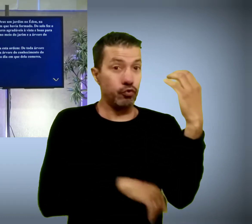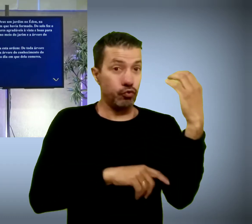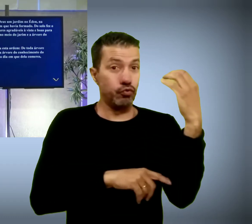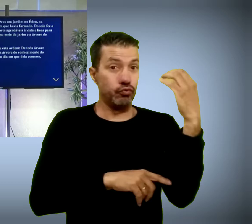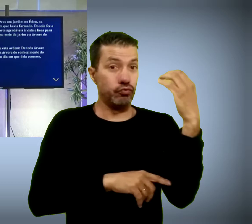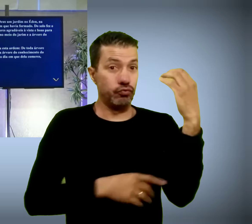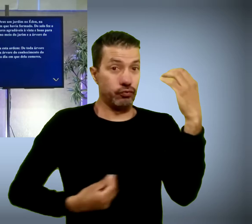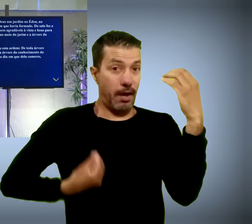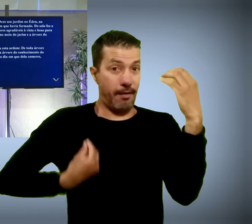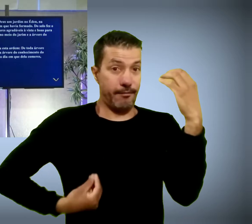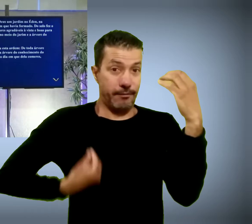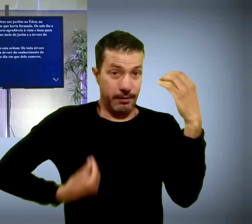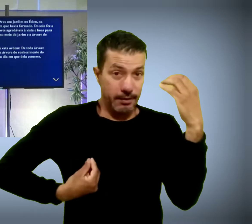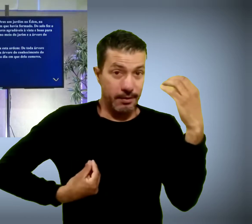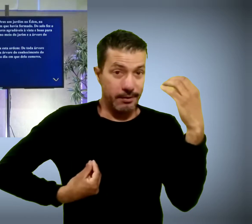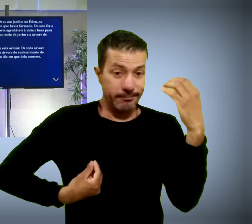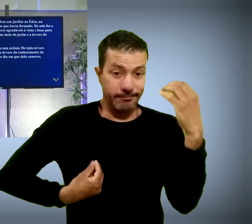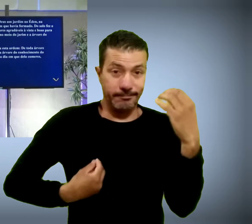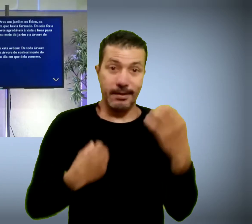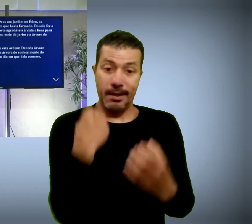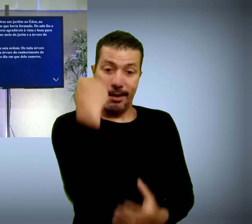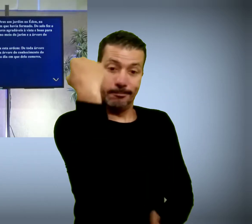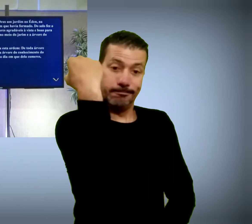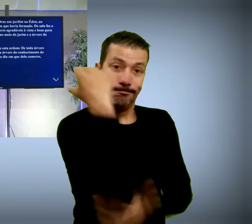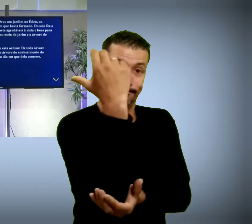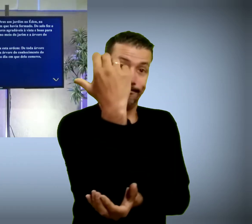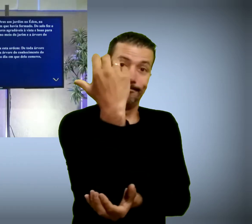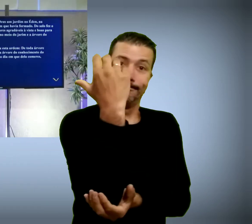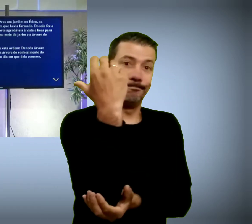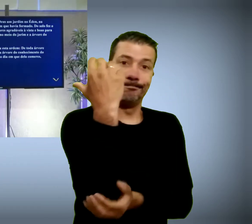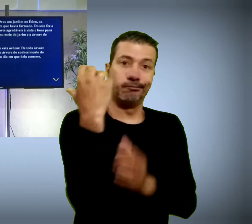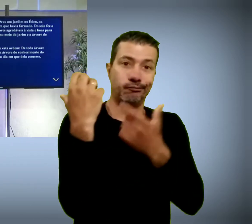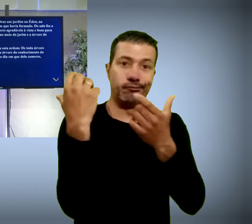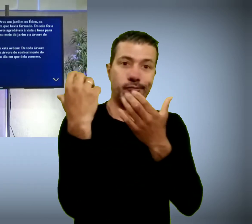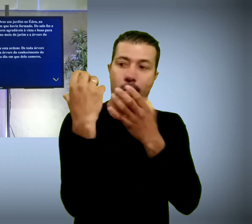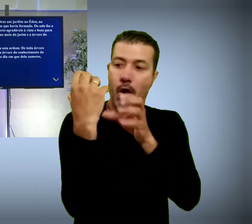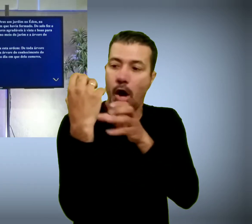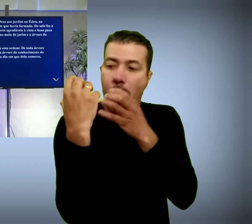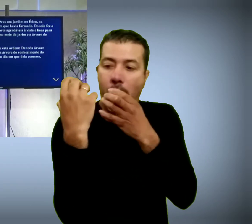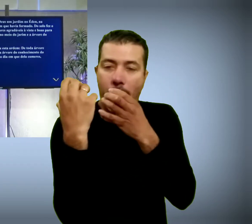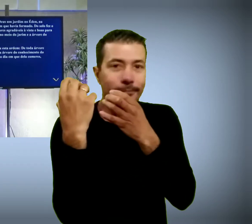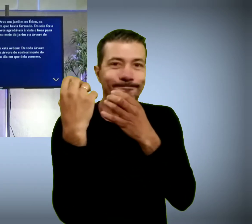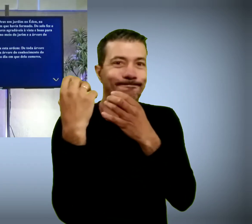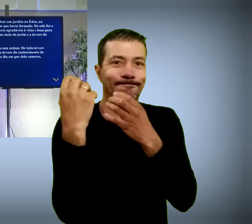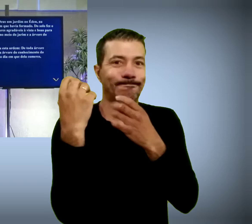comerem da outra árvore. Por que não comerem da outra árvore? Ora,